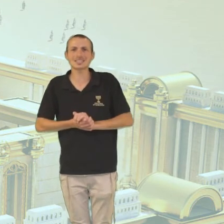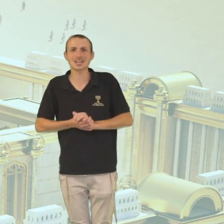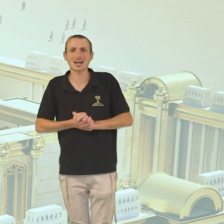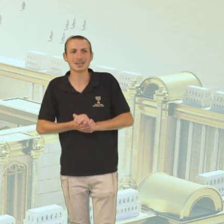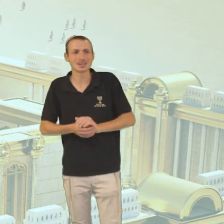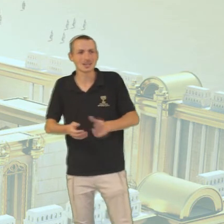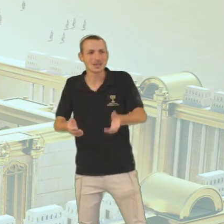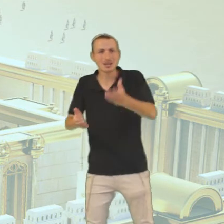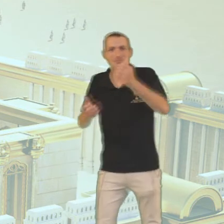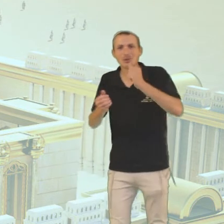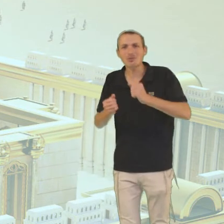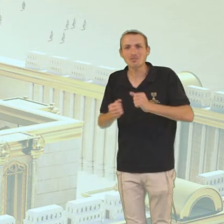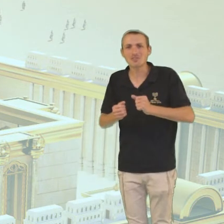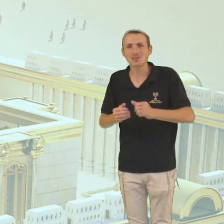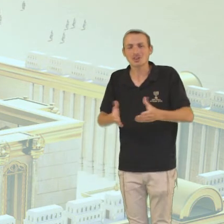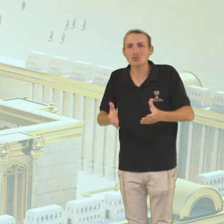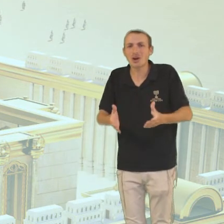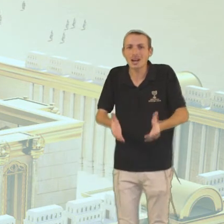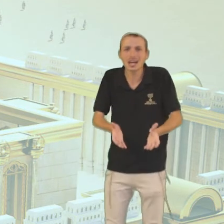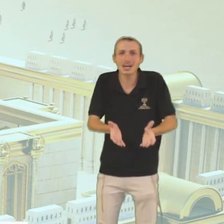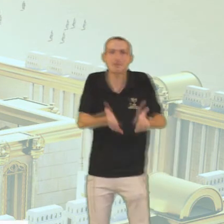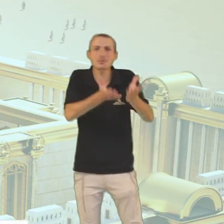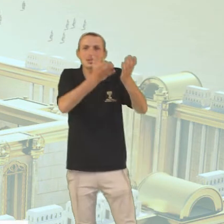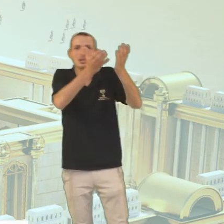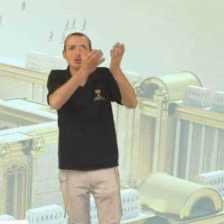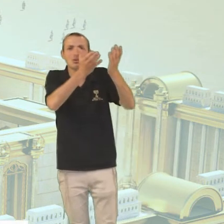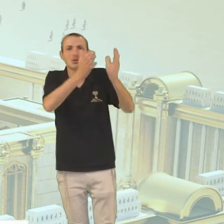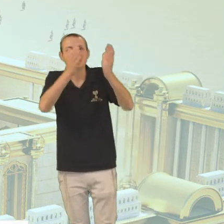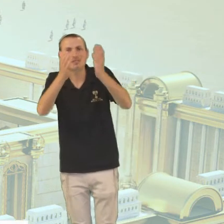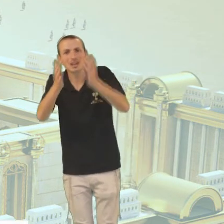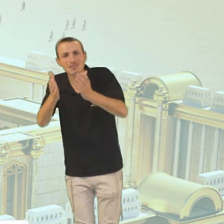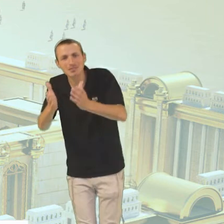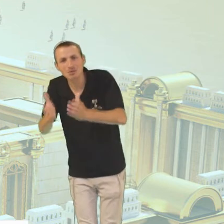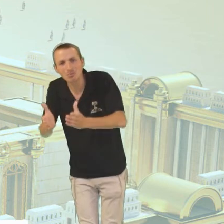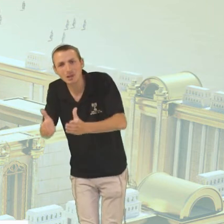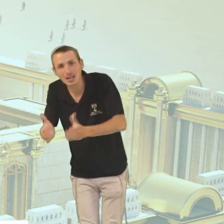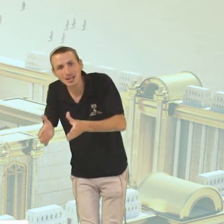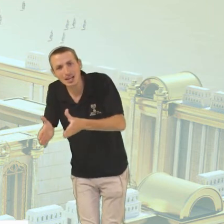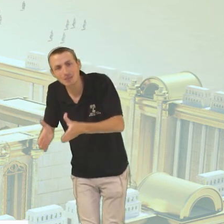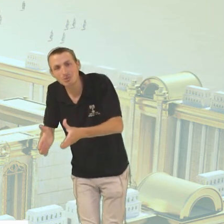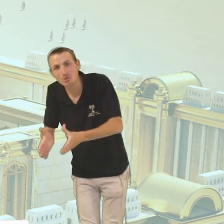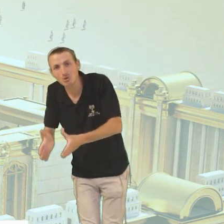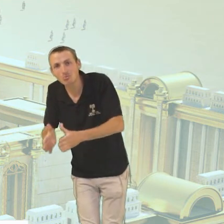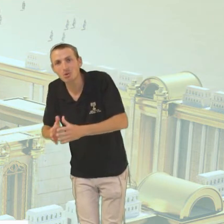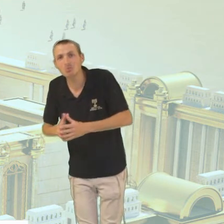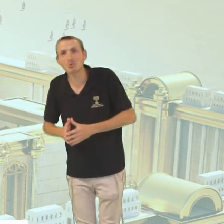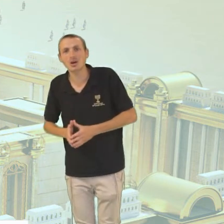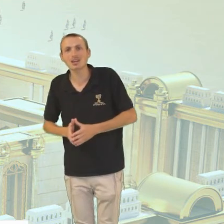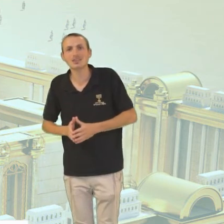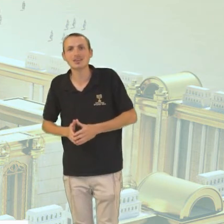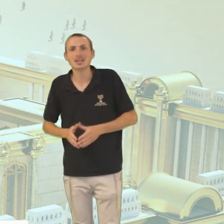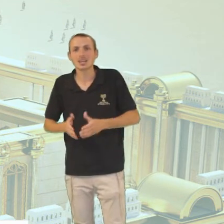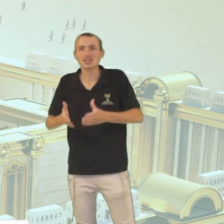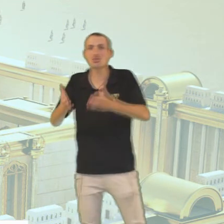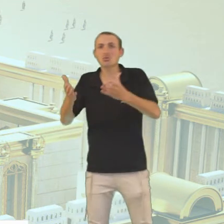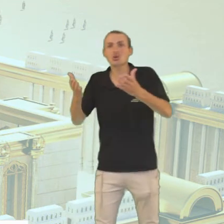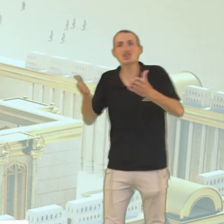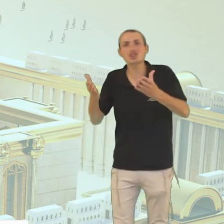חדשה, מנוף שיוכל להרים את הכיור ולהצניעו בלילה בתוך בור מיוחד, כדי שהוא לא